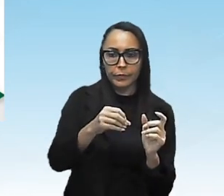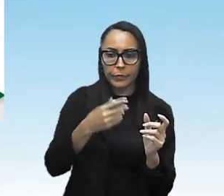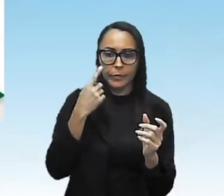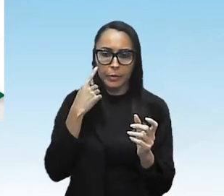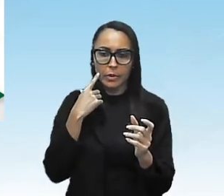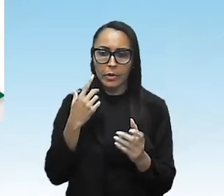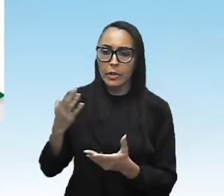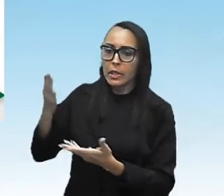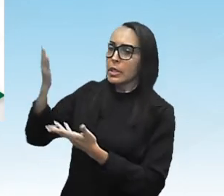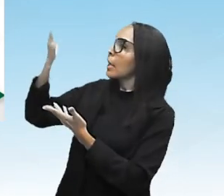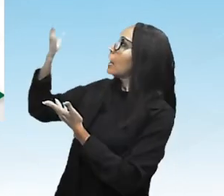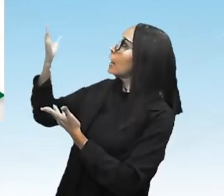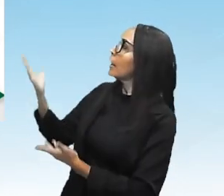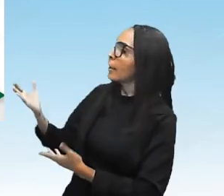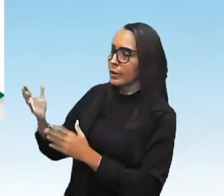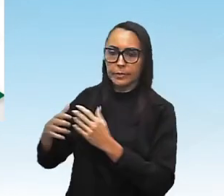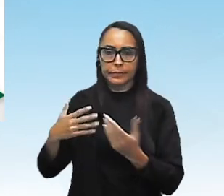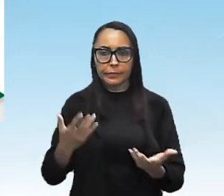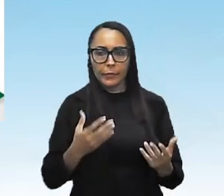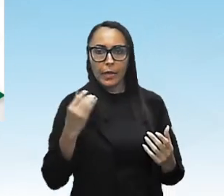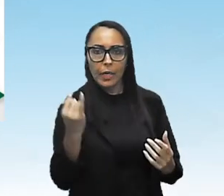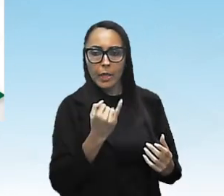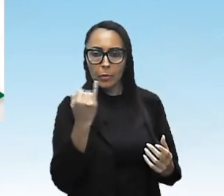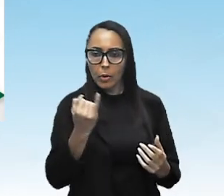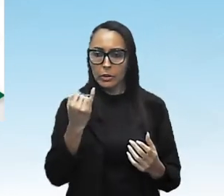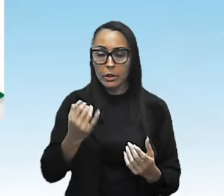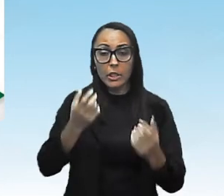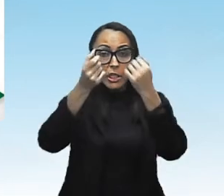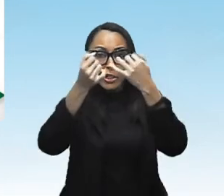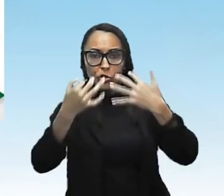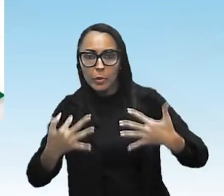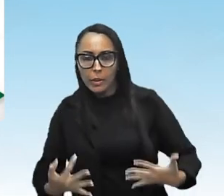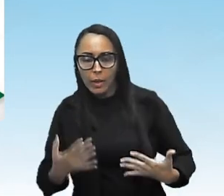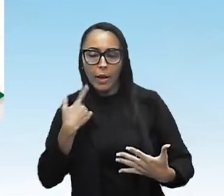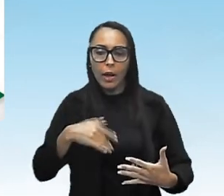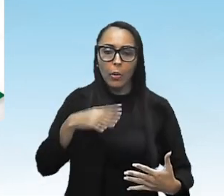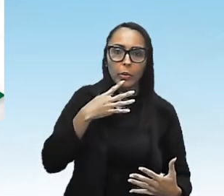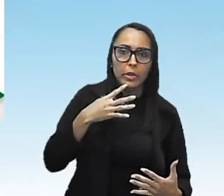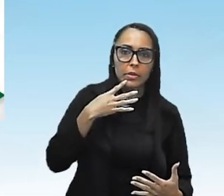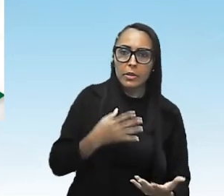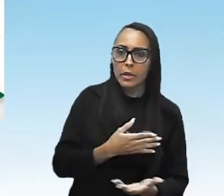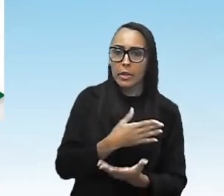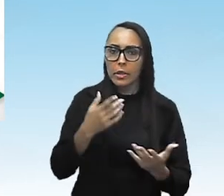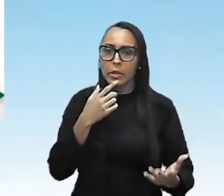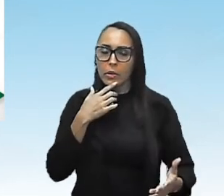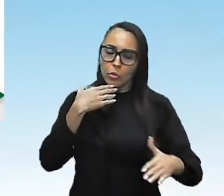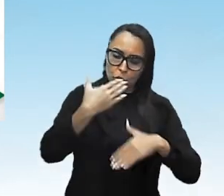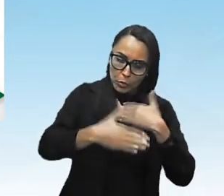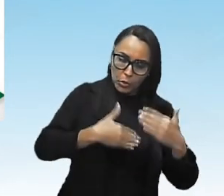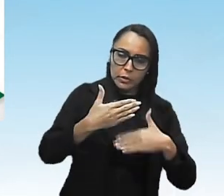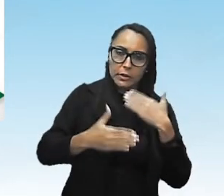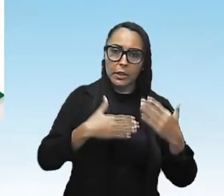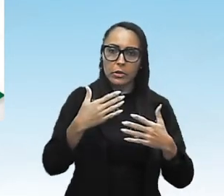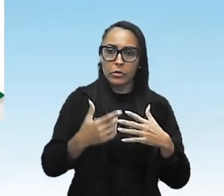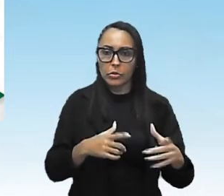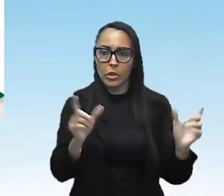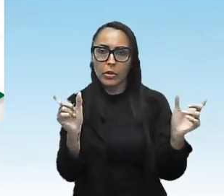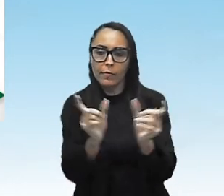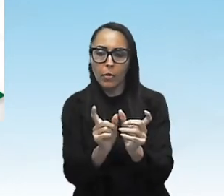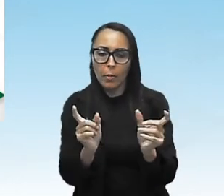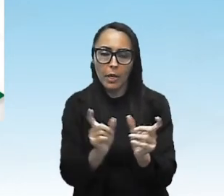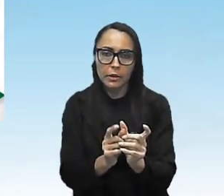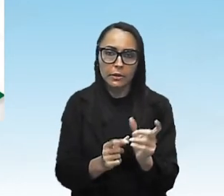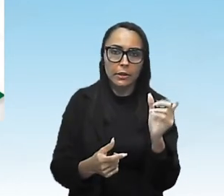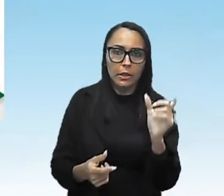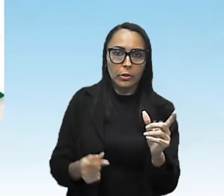aí. Então, é importante salientar, é importante conhecer os processos de formação da palavra. E aqui